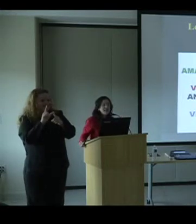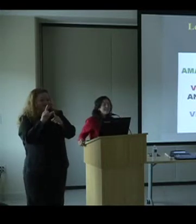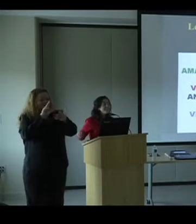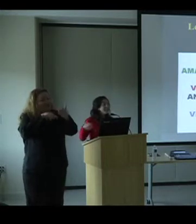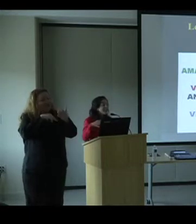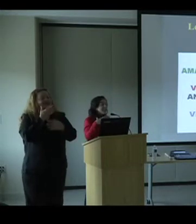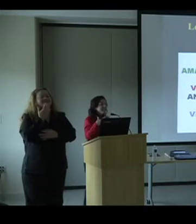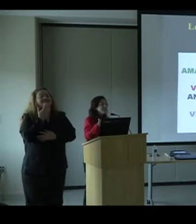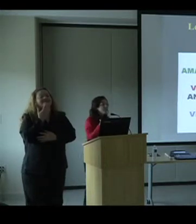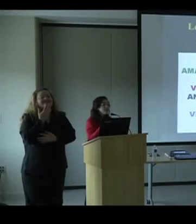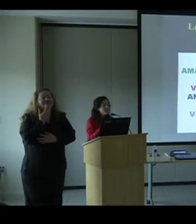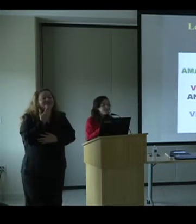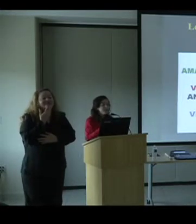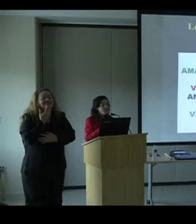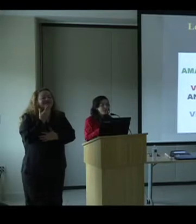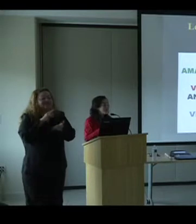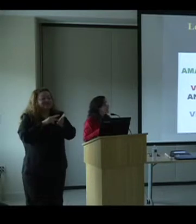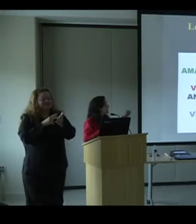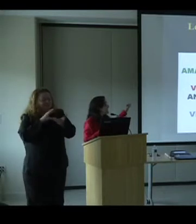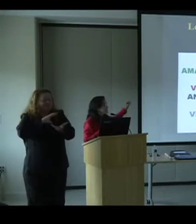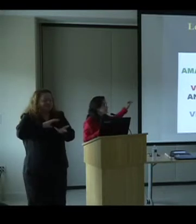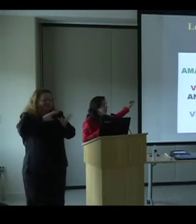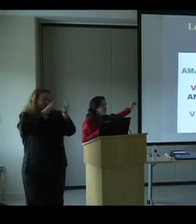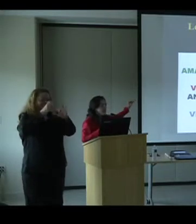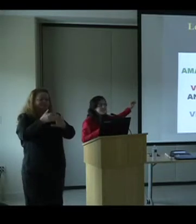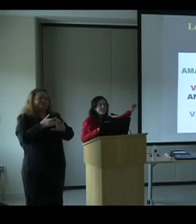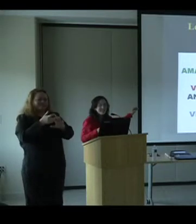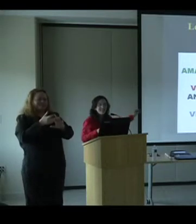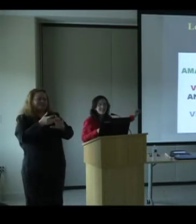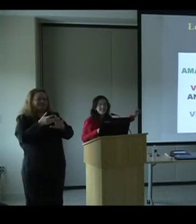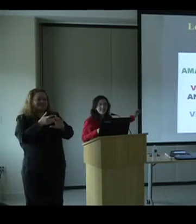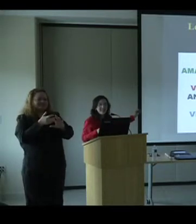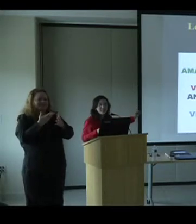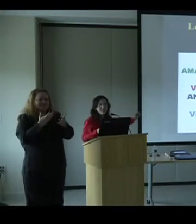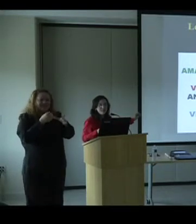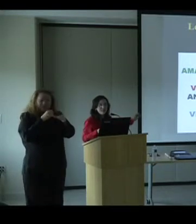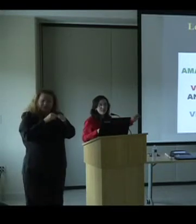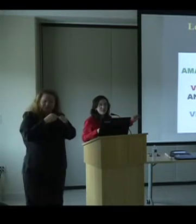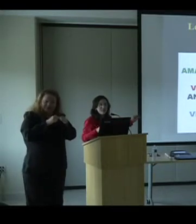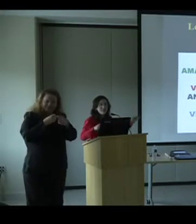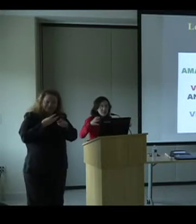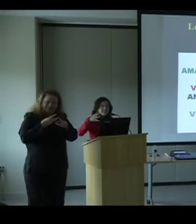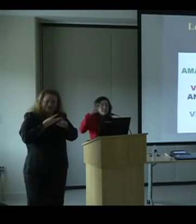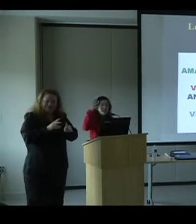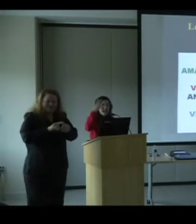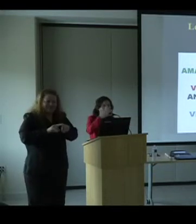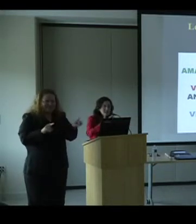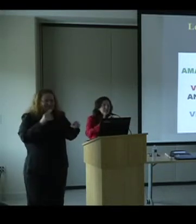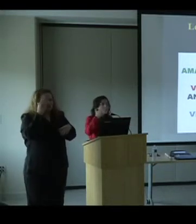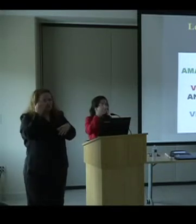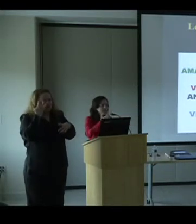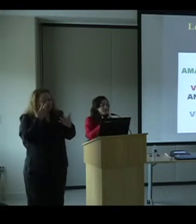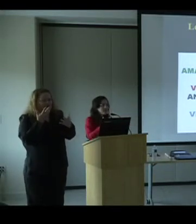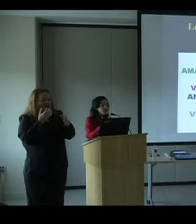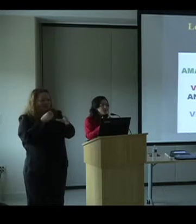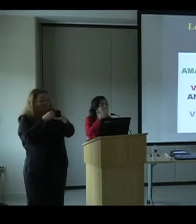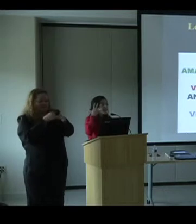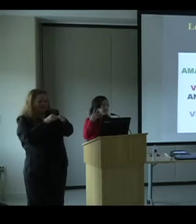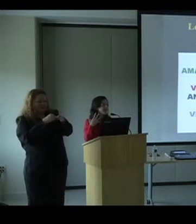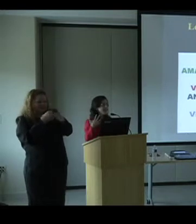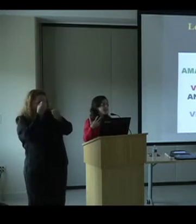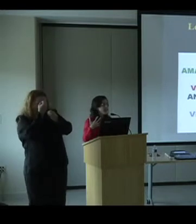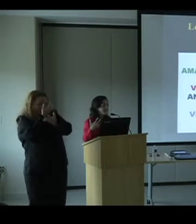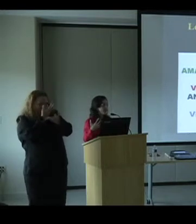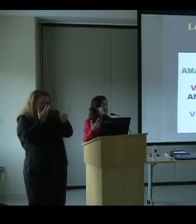así que estas confusiones de nuestro es fue una resistencia del cerebro porque se atraviesa esta información